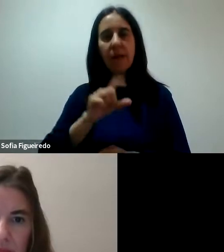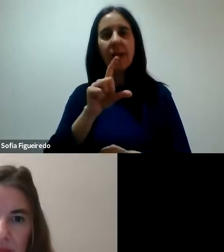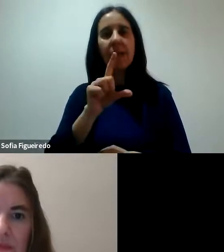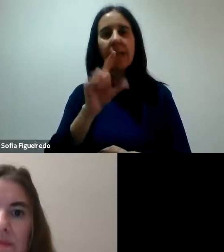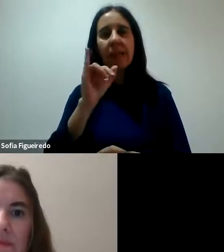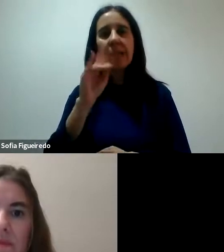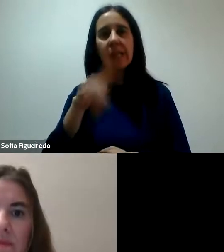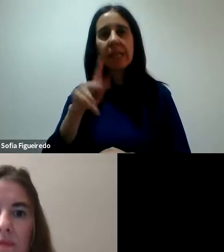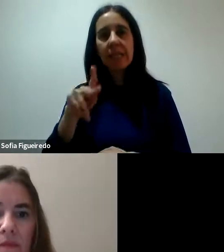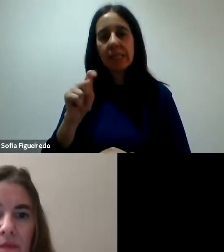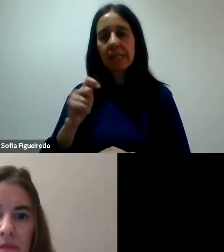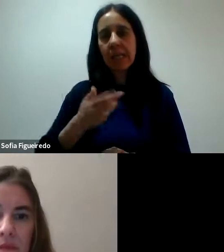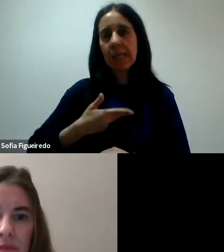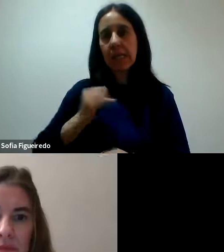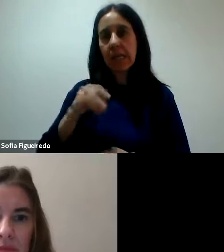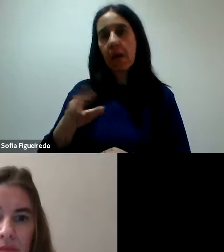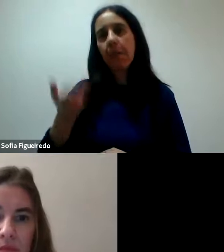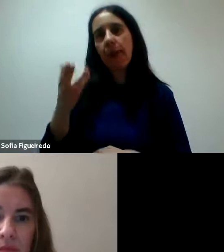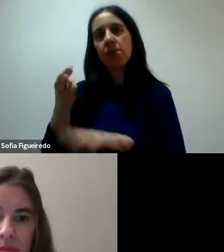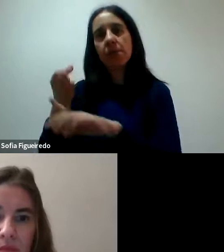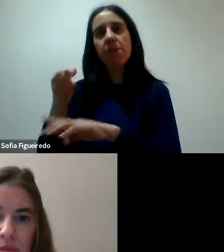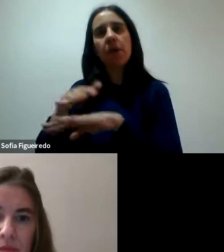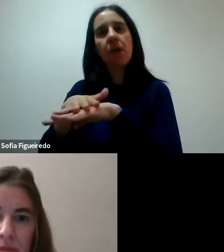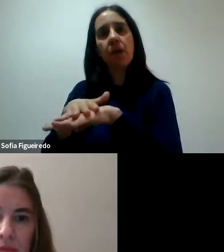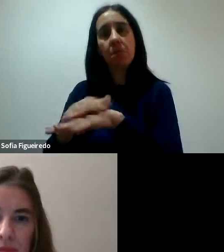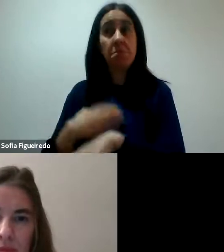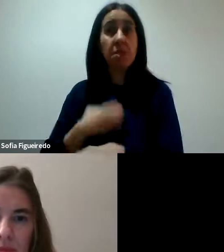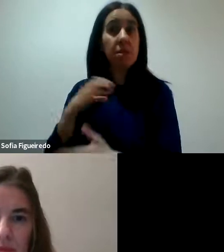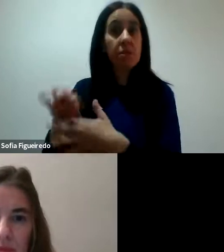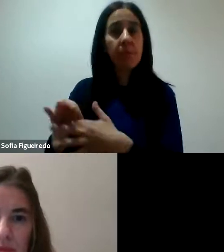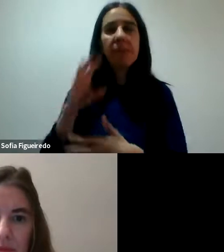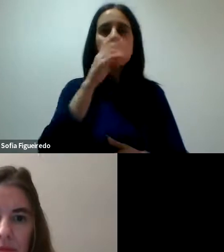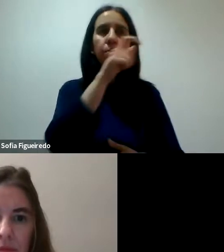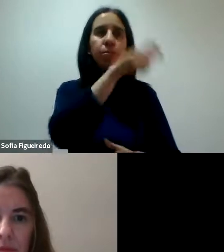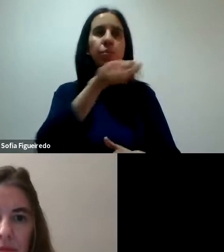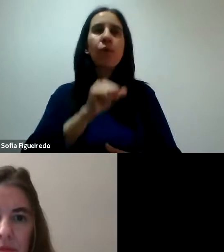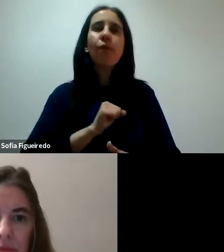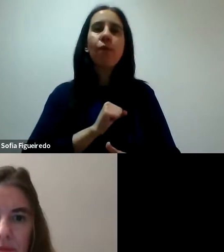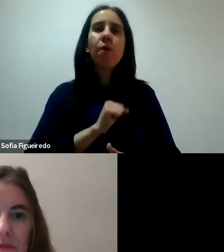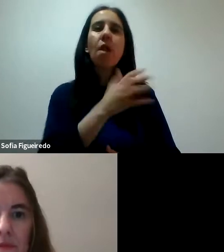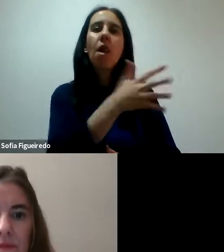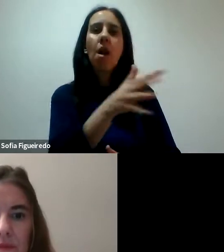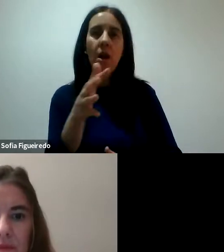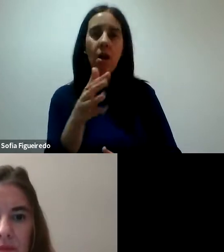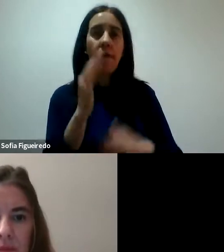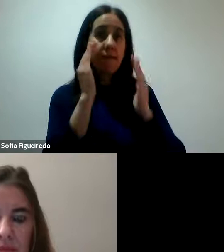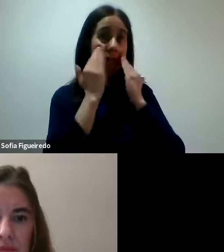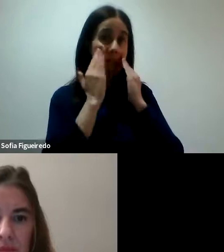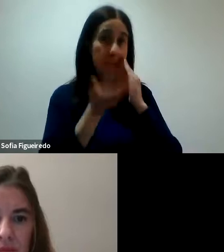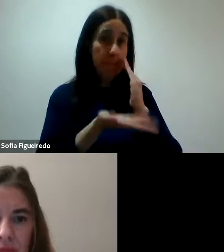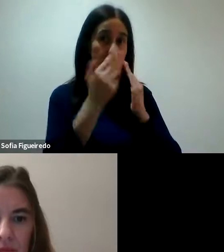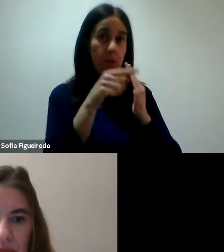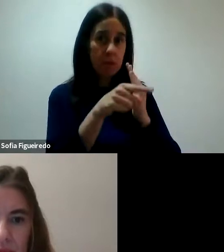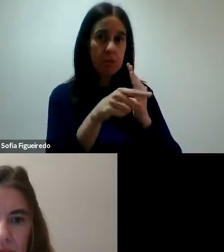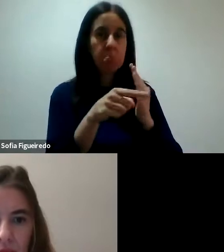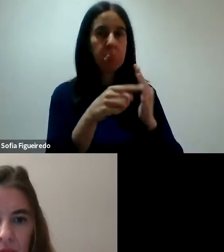sentido estarmos no LinkedIn. E estar numa rede como o LinkedIn é que faz sentido. Se o nosso público está mais no Facebook, é um público